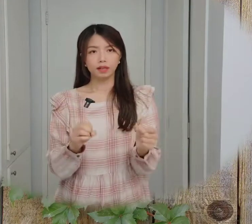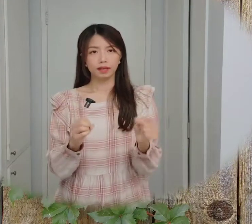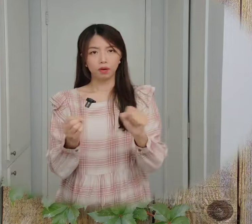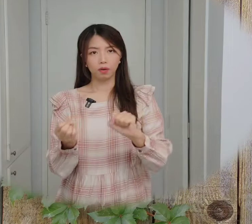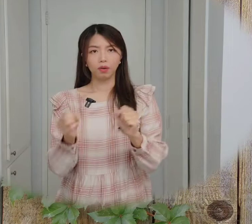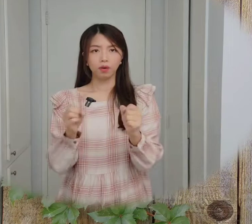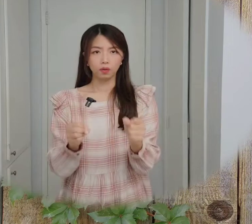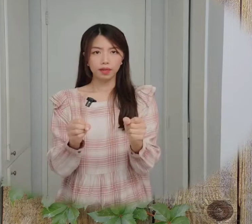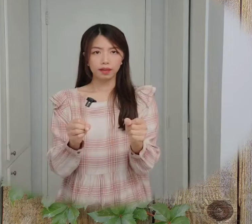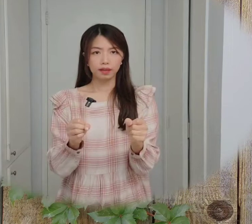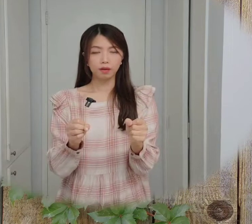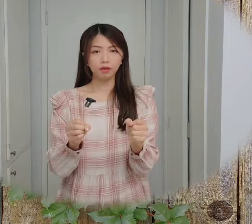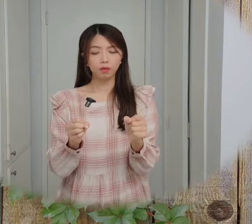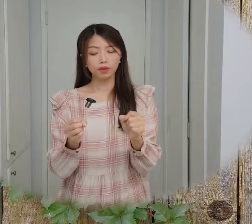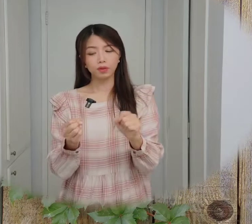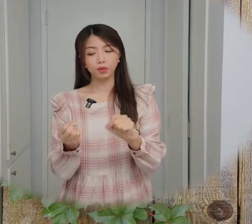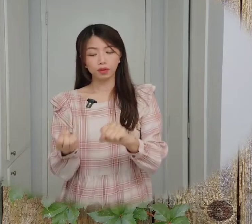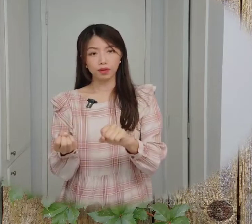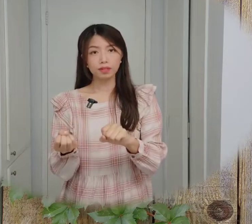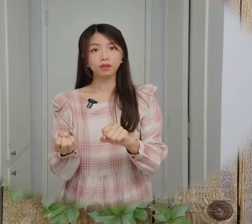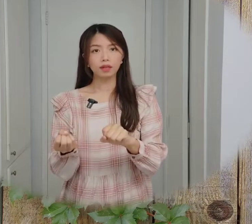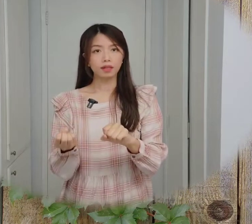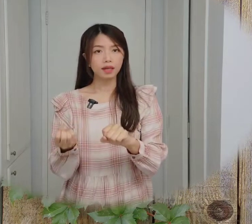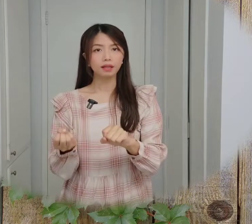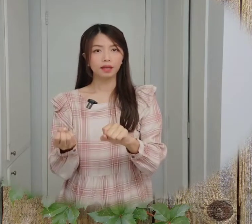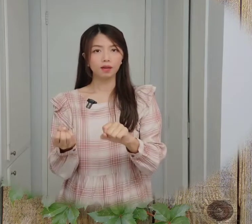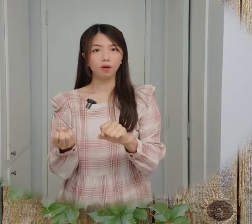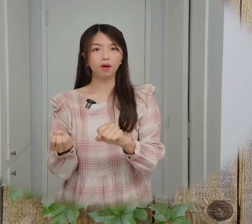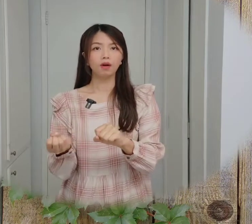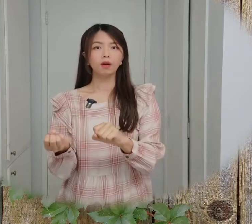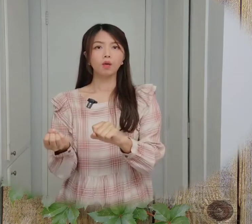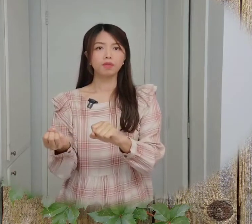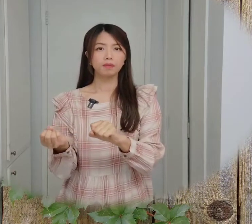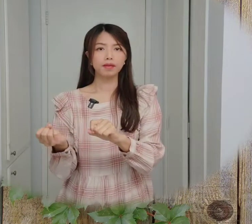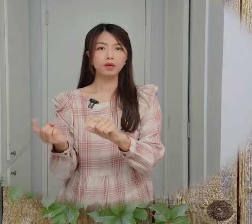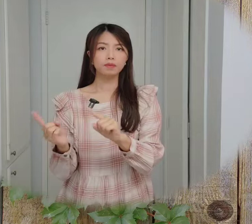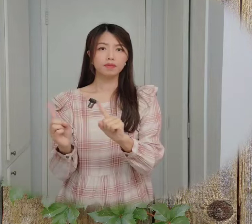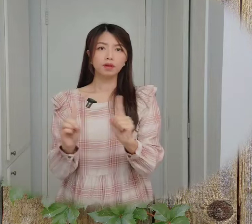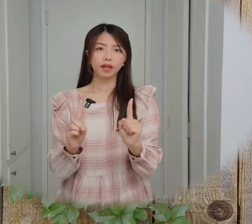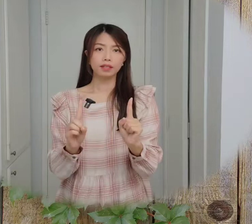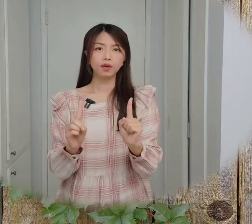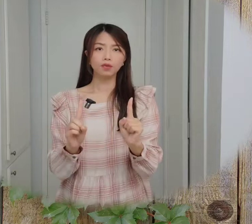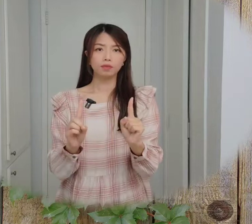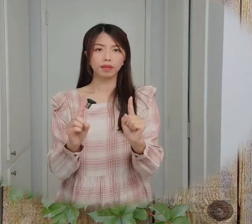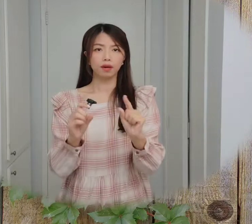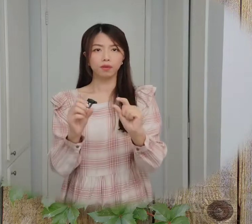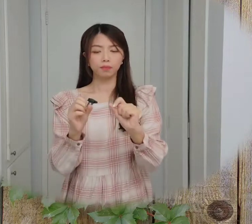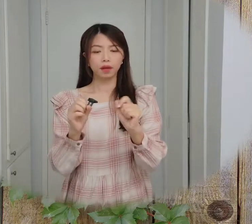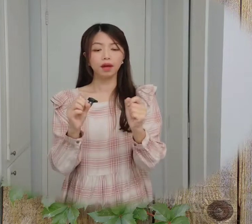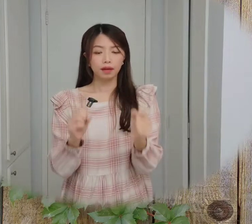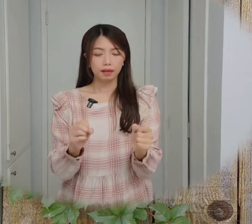눕히신 상태에서, 이 상태에서 왼쪽으로 이렇게 쓰러뜨린 이 상태에서 검지만 세우시면서 다시 세워주시면